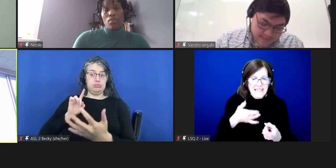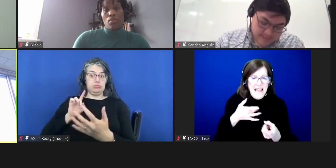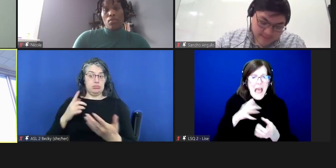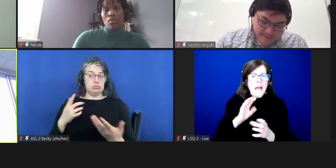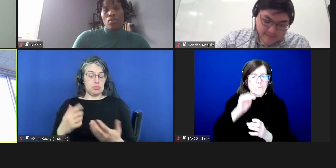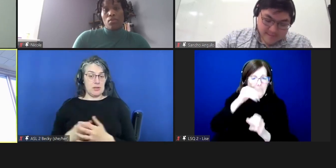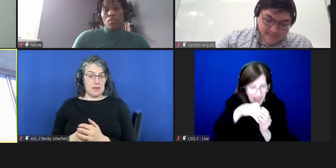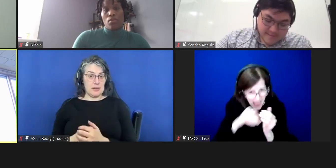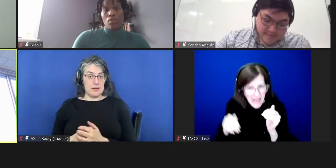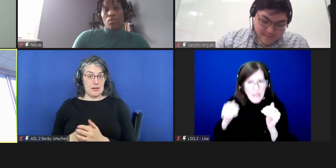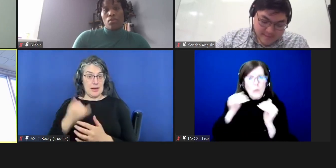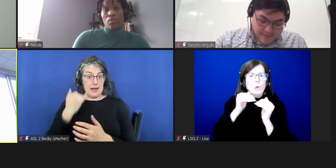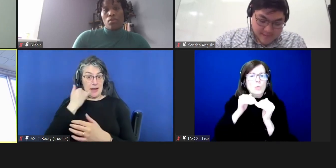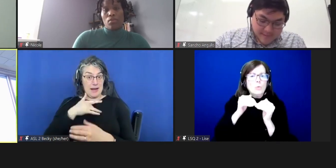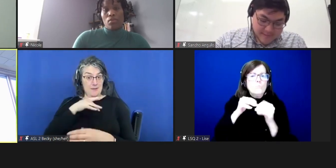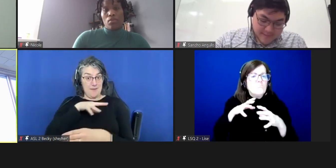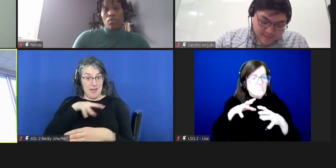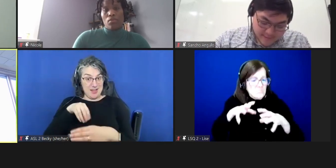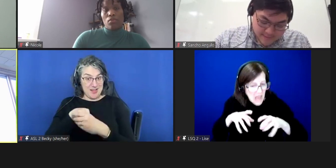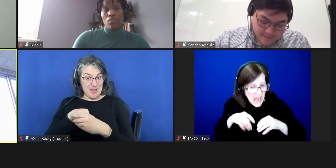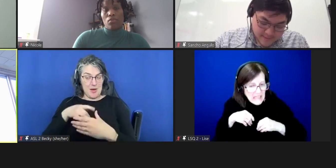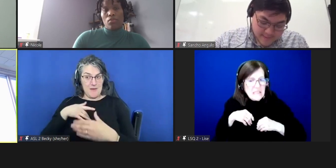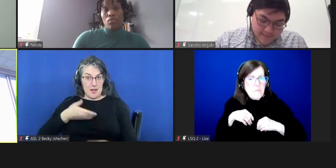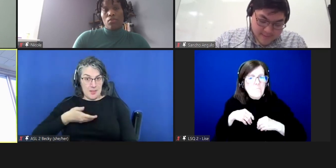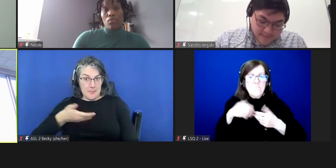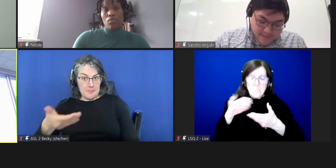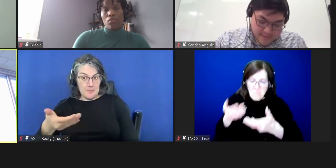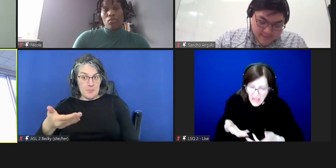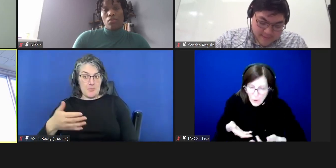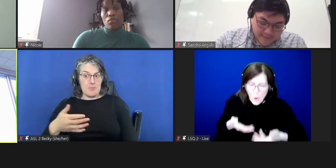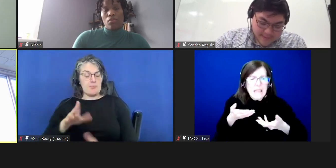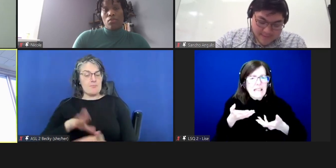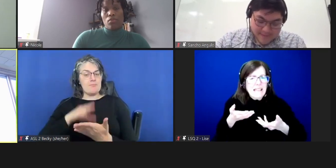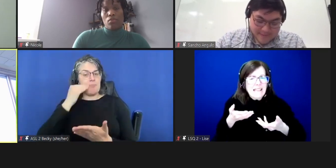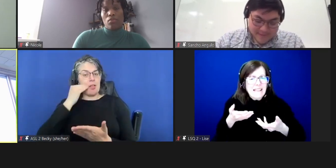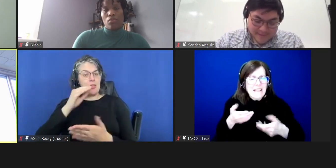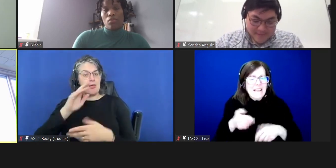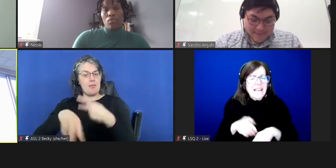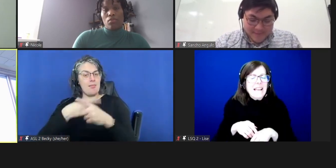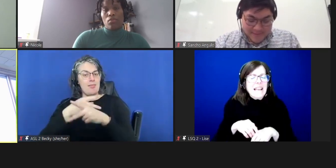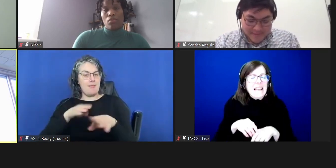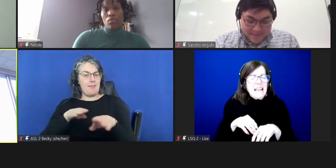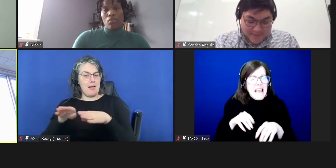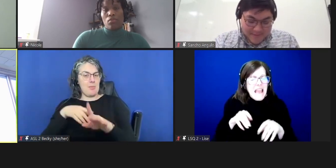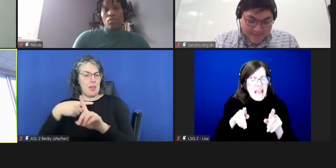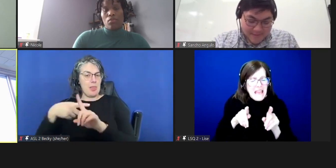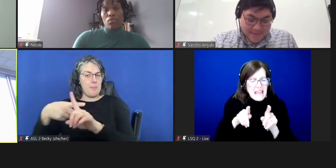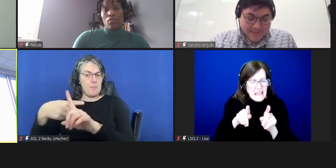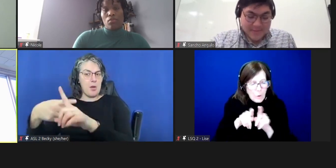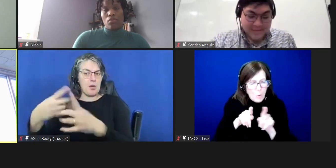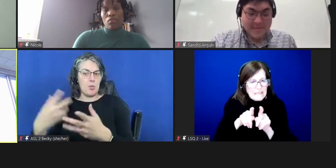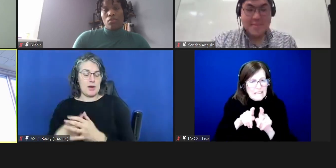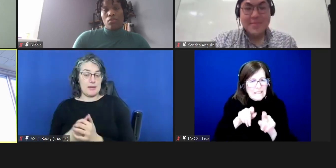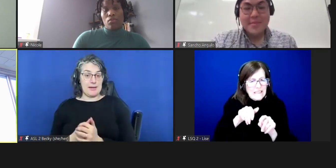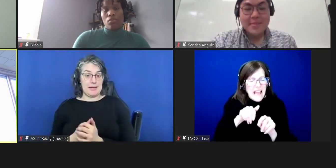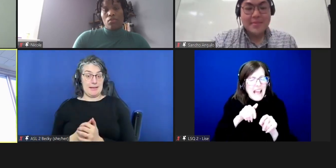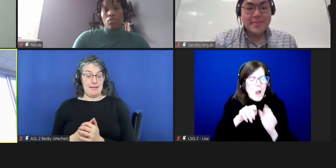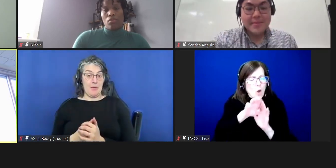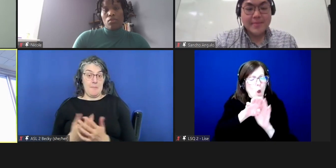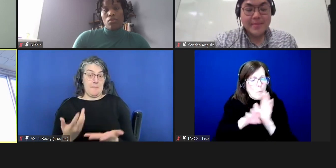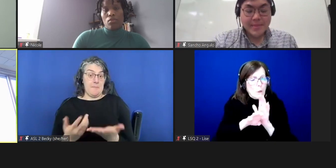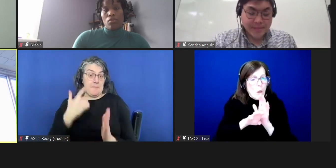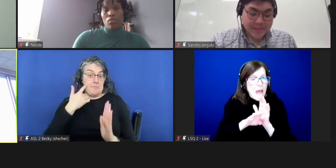accueilli. Et quels sont ces comportements éventuels? Et s'il n'en a pas